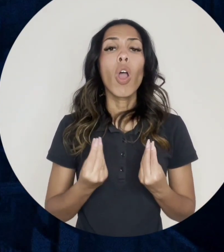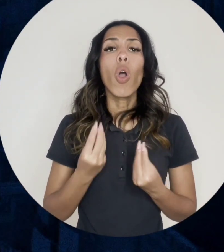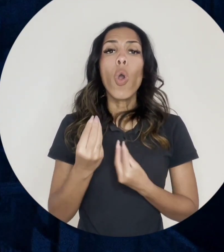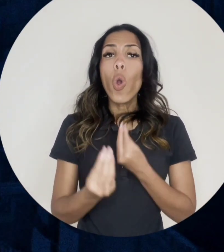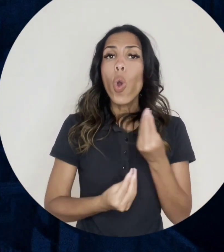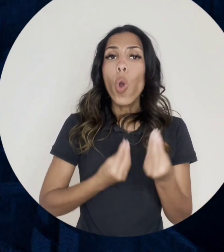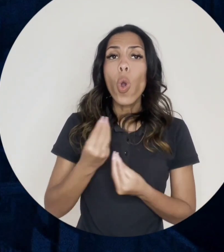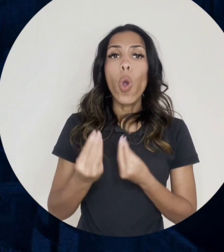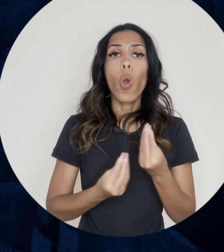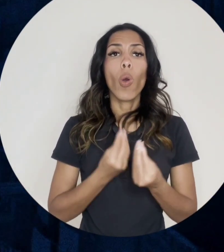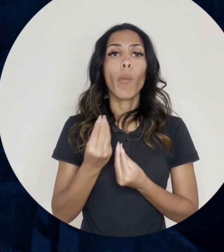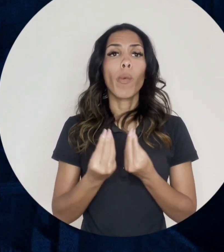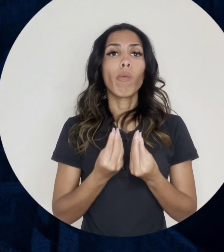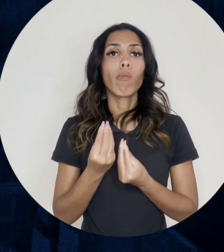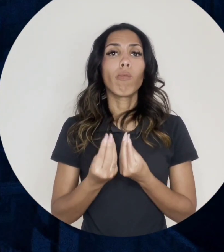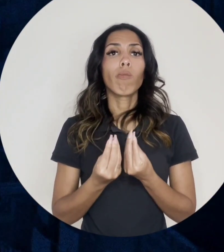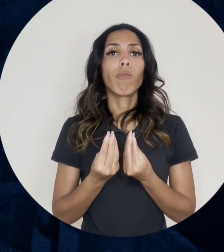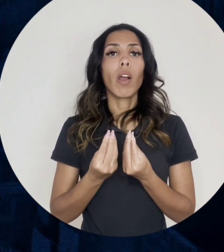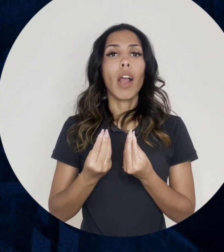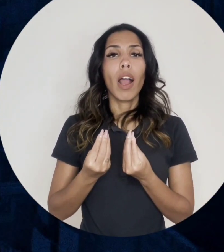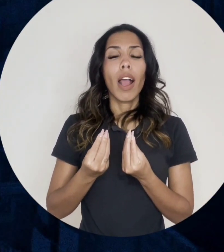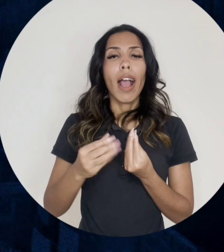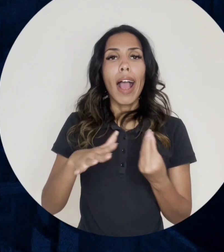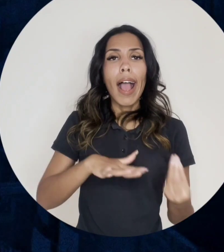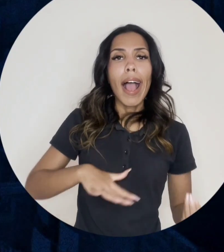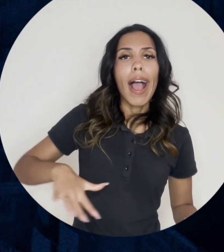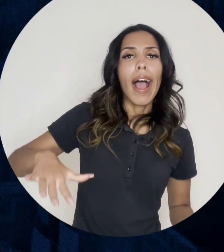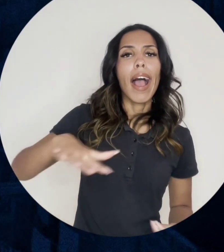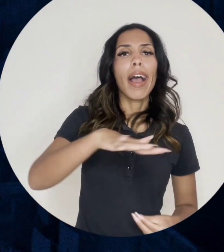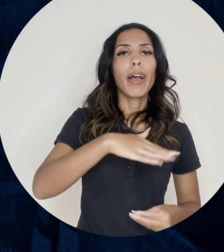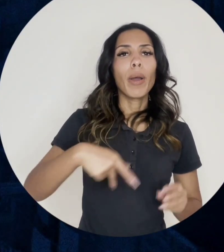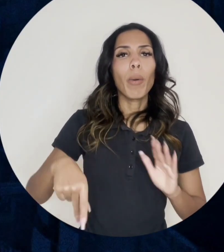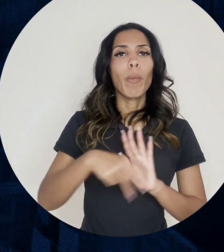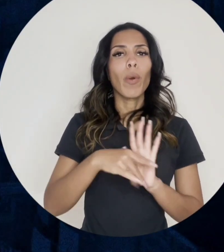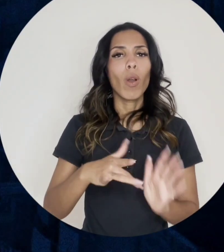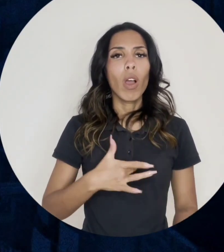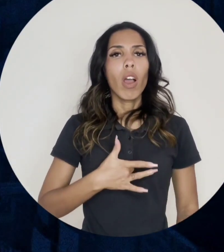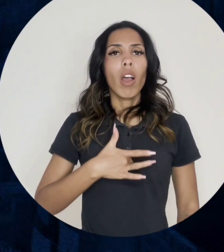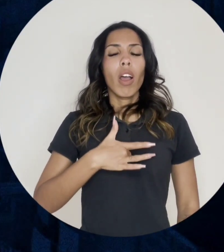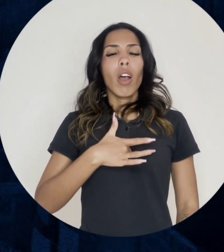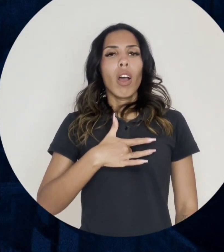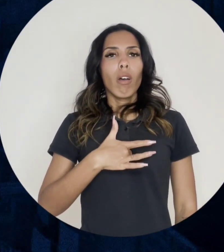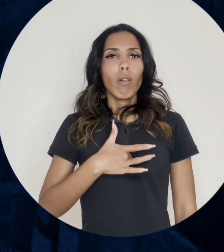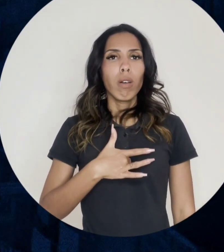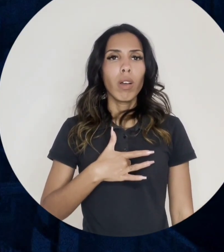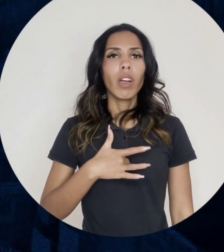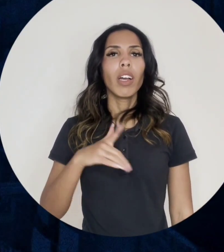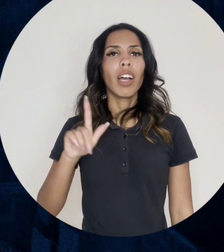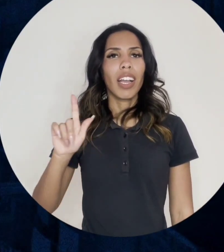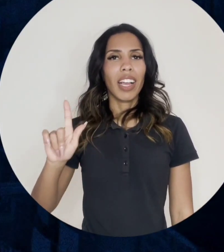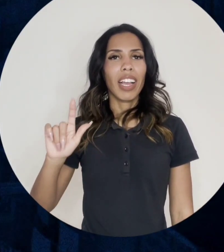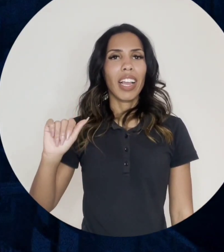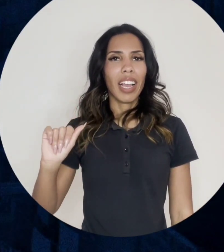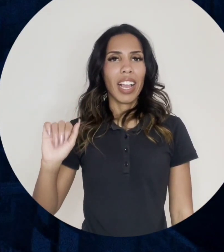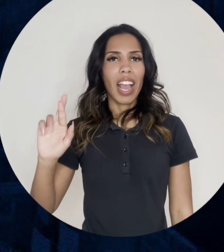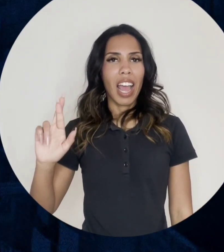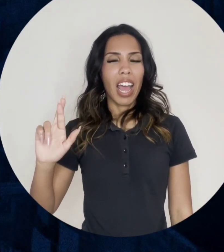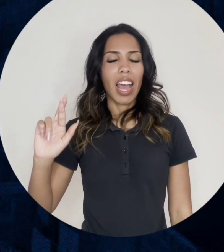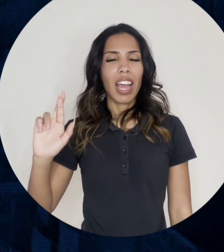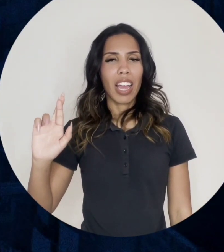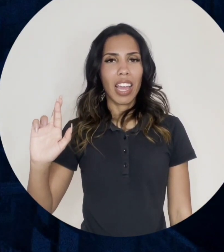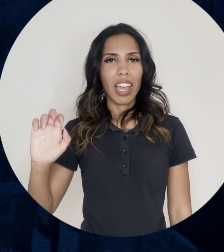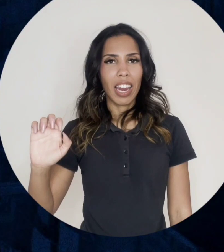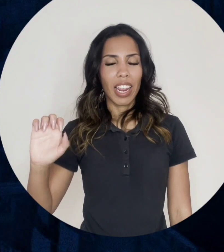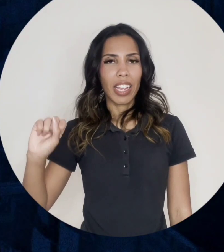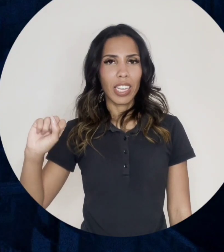você caminha para essa área da tuberculose, que agora a gente vai entrar aqui no GAESPA, né? Eu gostaria que você falasse do Gaíspa.